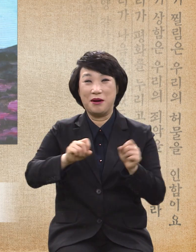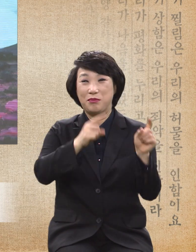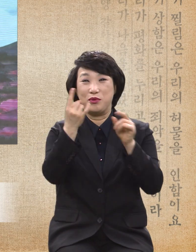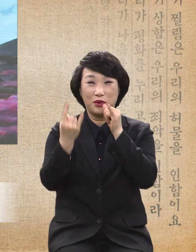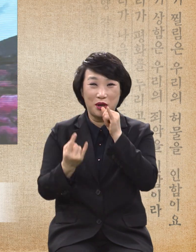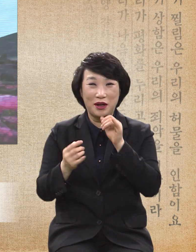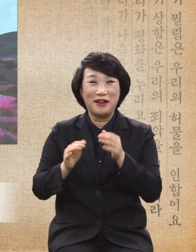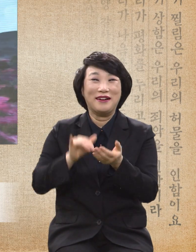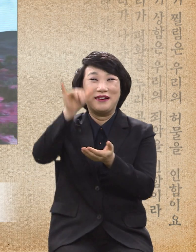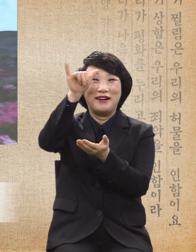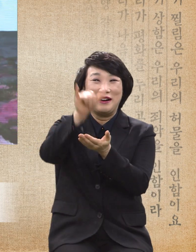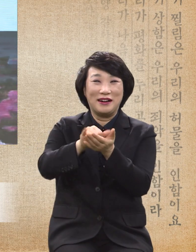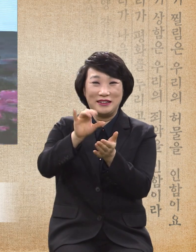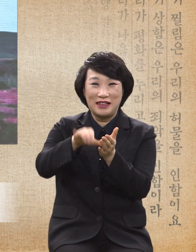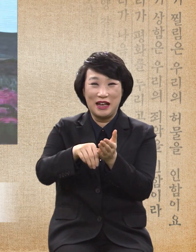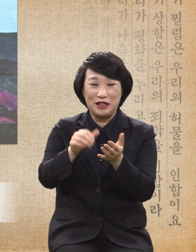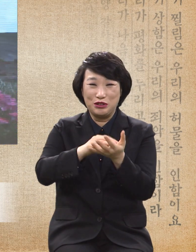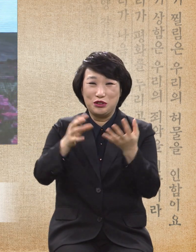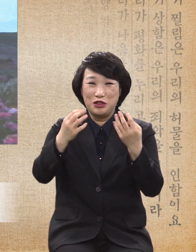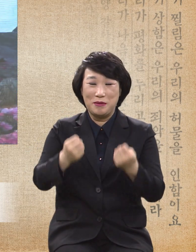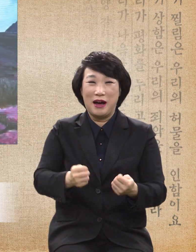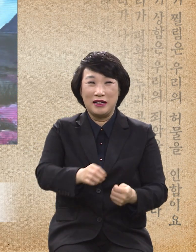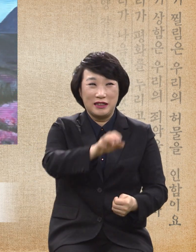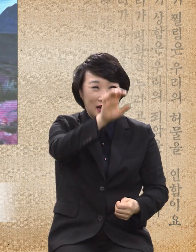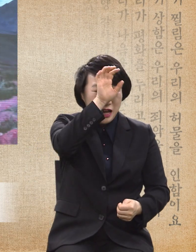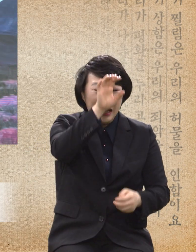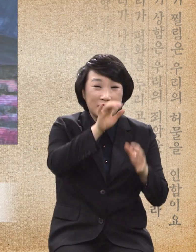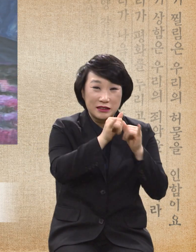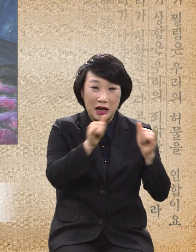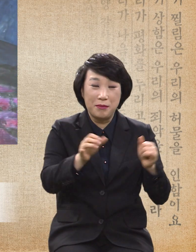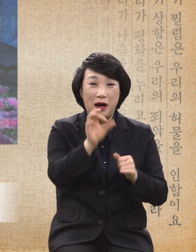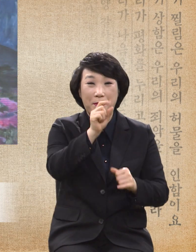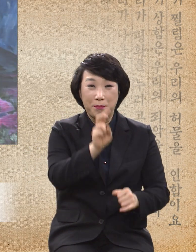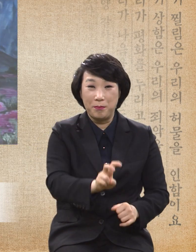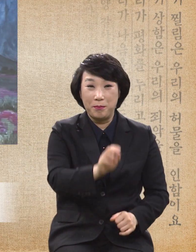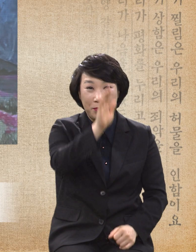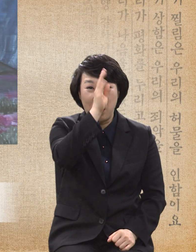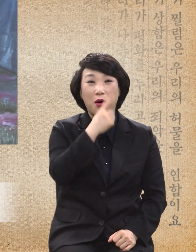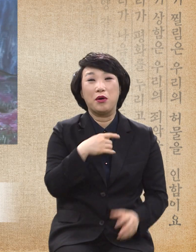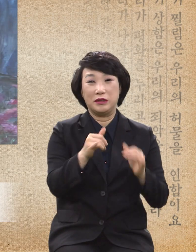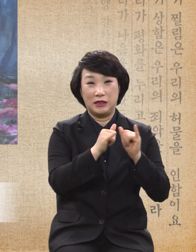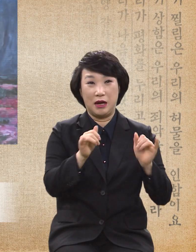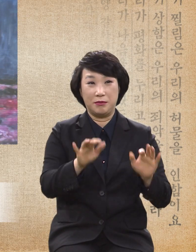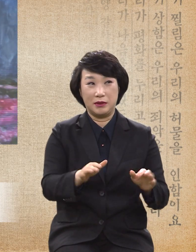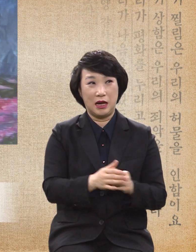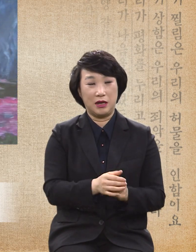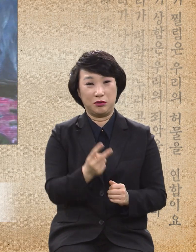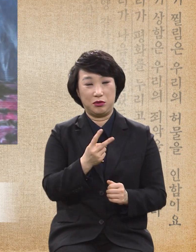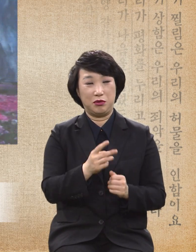때 수많은 에이즈 환자, 암병 환자,